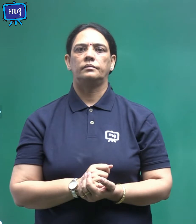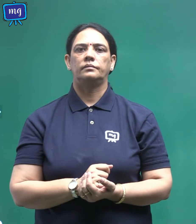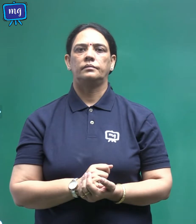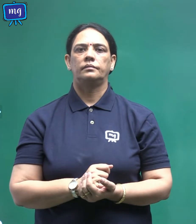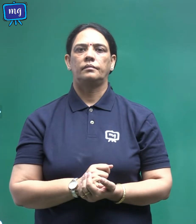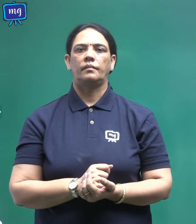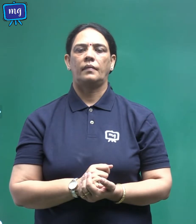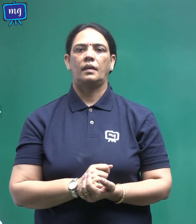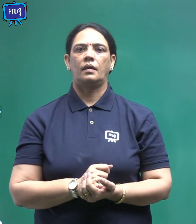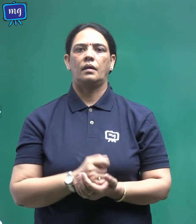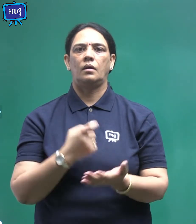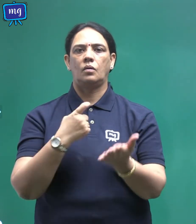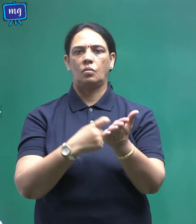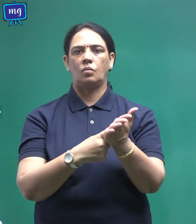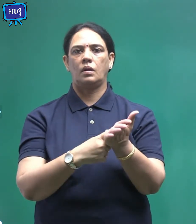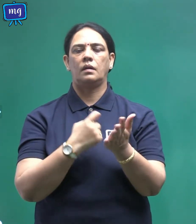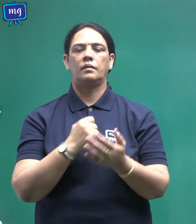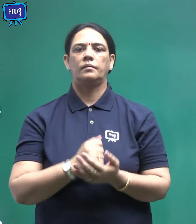सूत्र